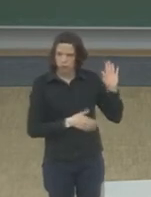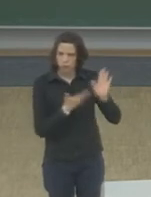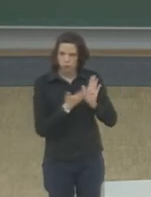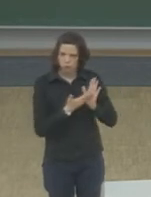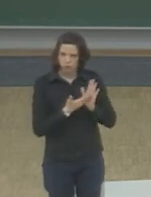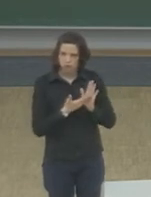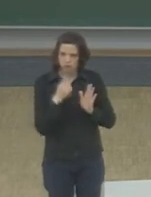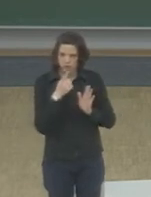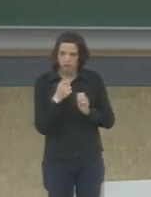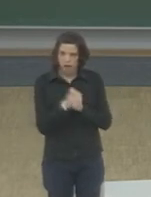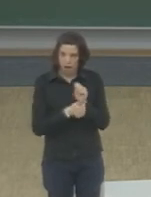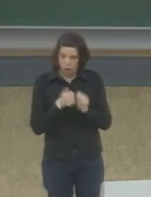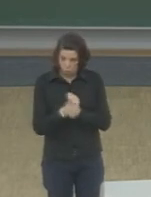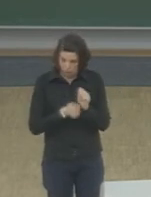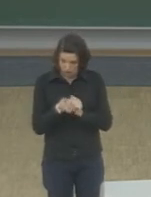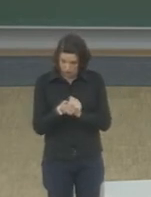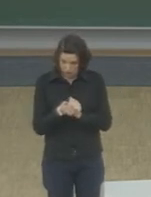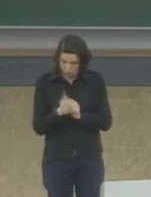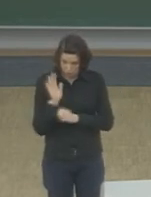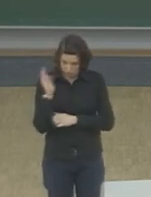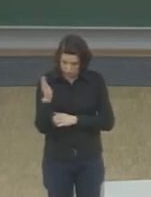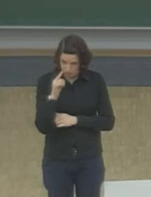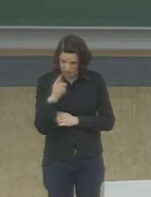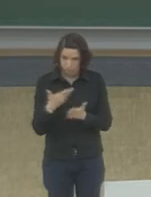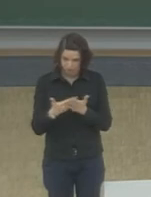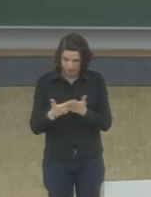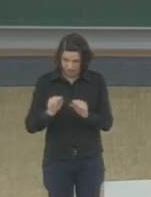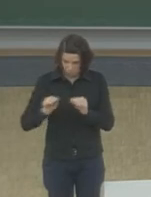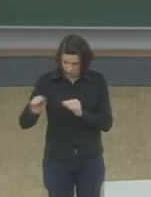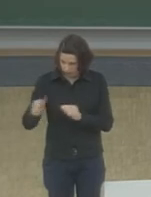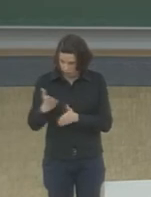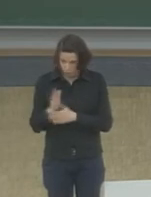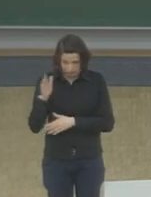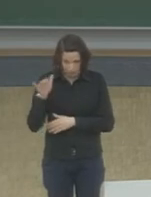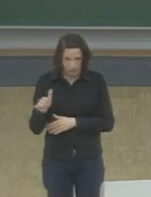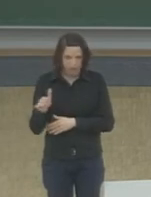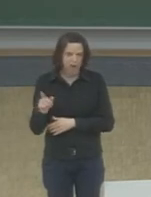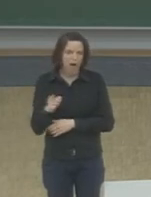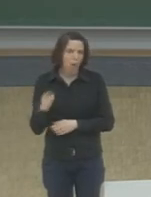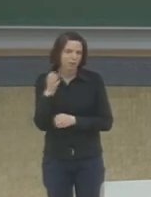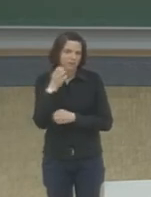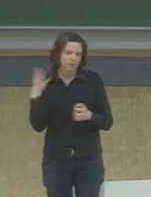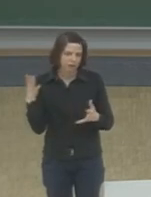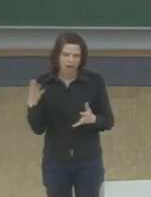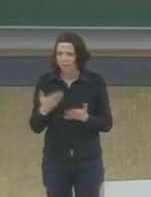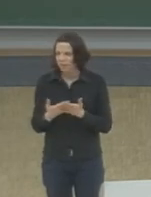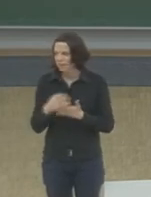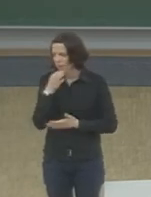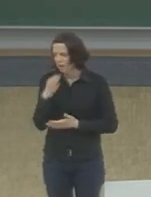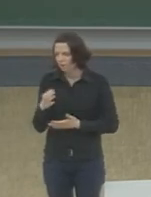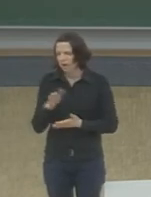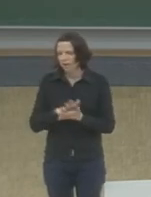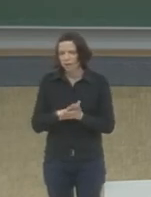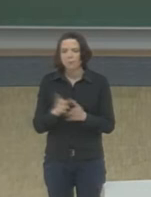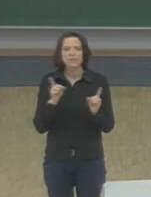hat, automatisch dadurch, dass man Beweisen unterrichtet, das ist eben gar nicht so klar. Also da ist wieder die Frage, welche